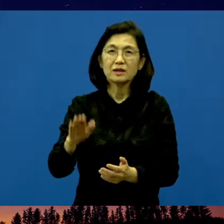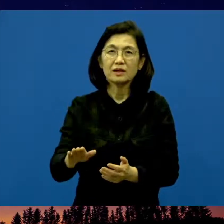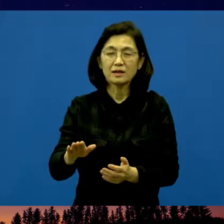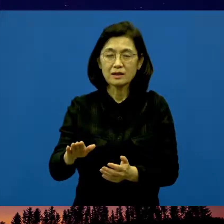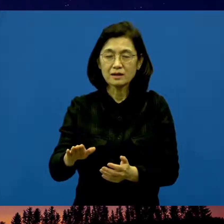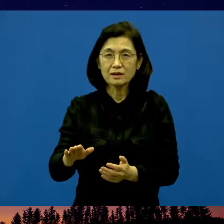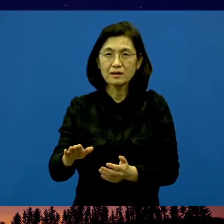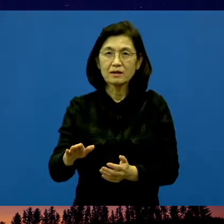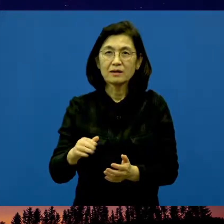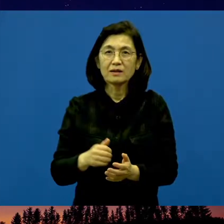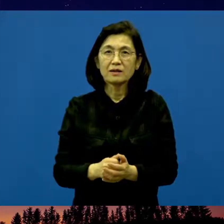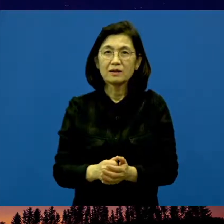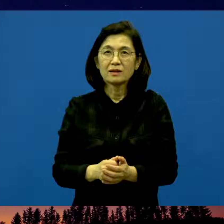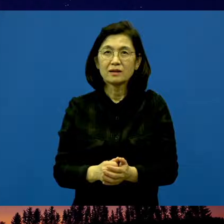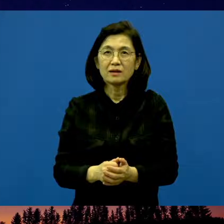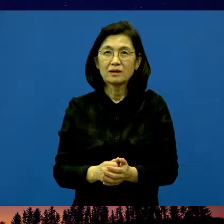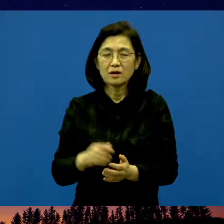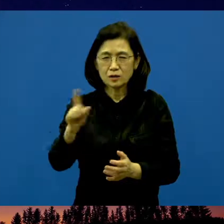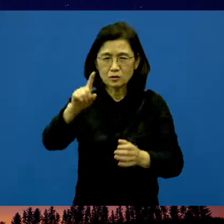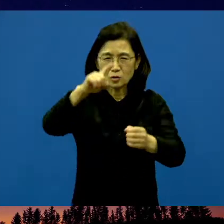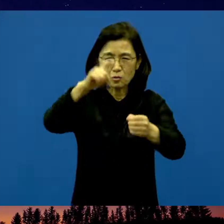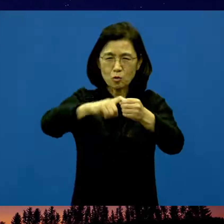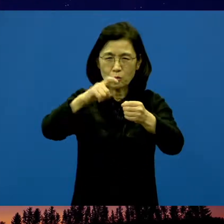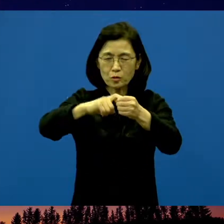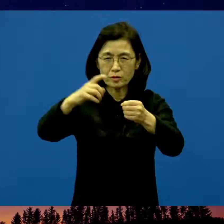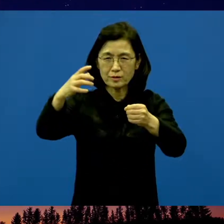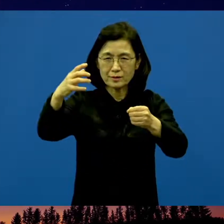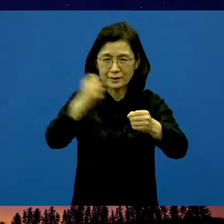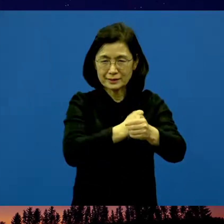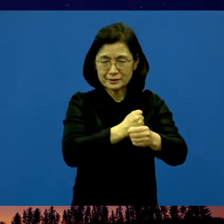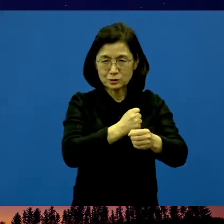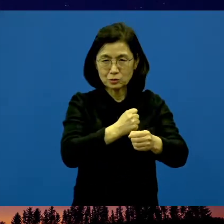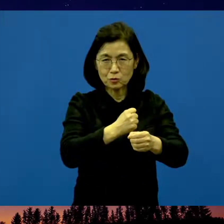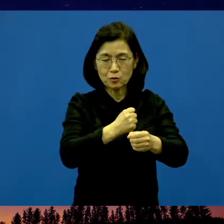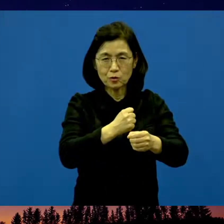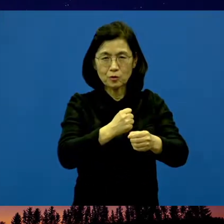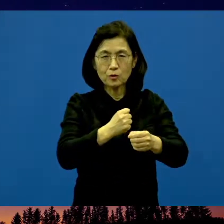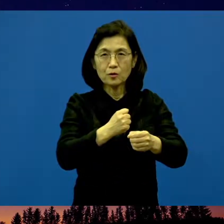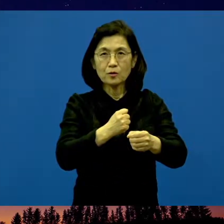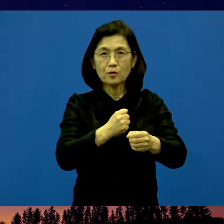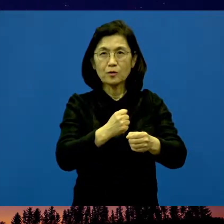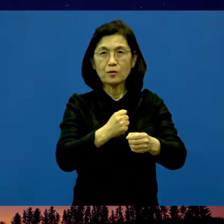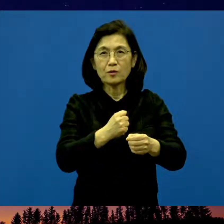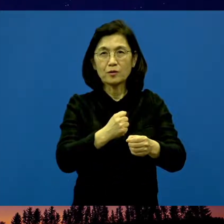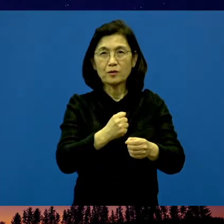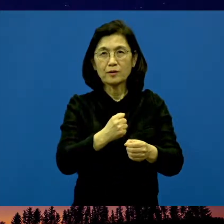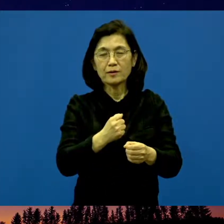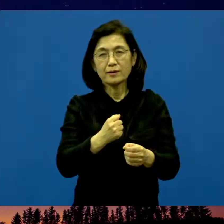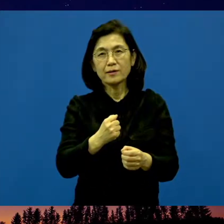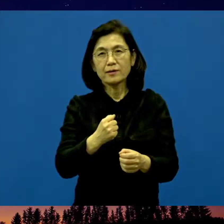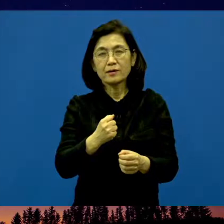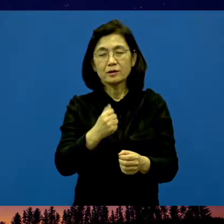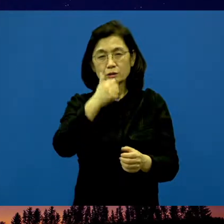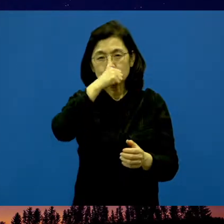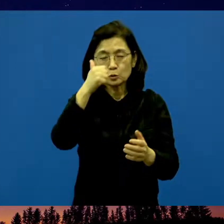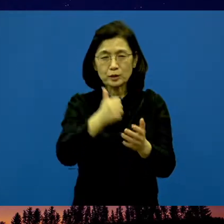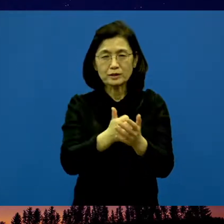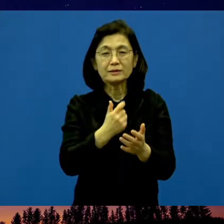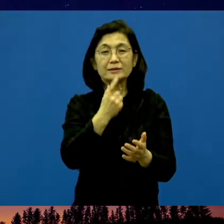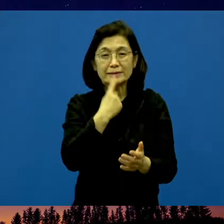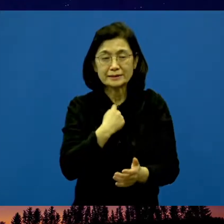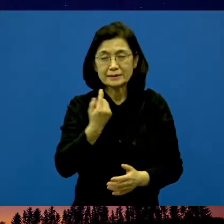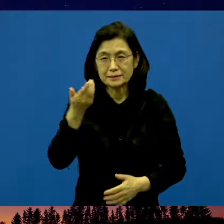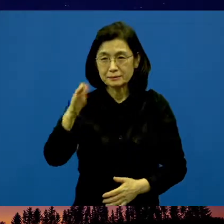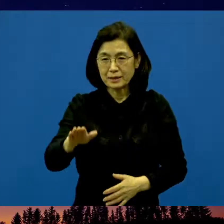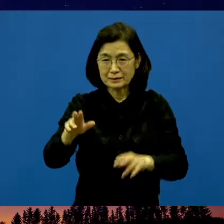짓고 말아요. 어떤 목표를 두고 있으면 꼭 죄를 짓는단 말이에요. 그 성향, 그 의지도 강한 것입니다. 그러나